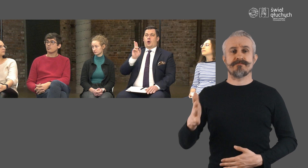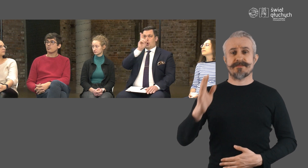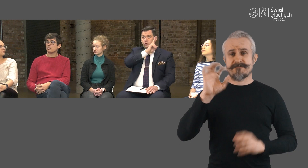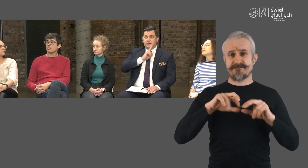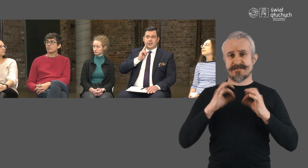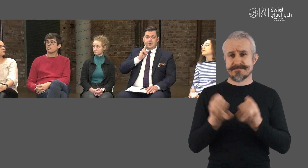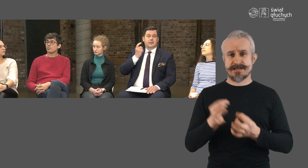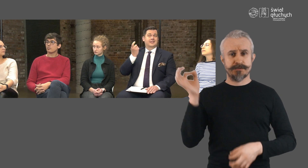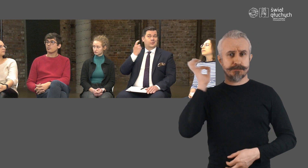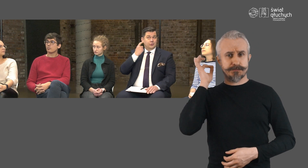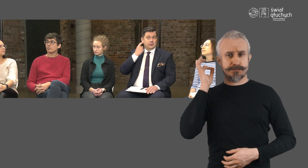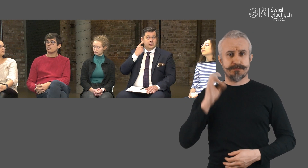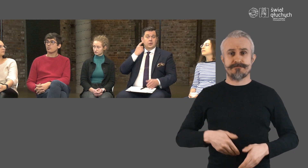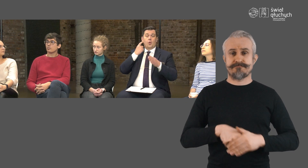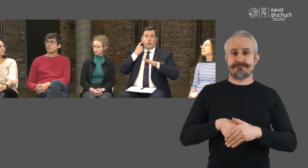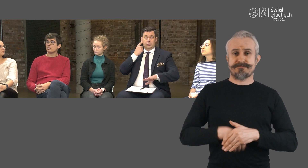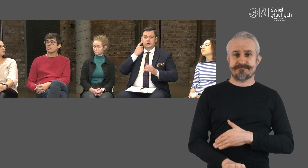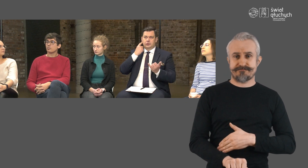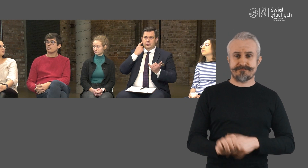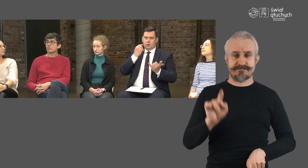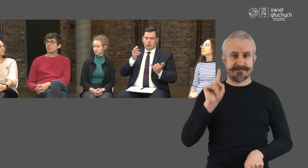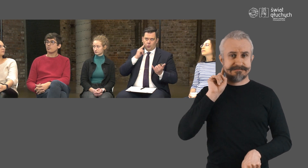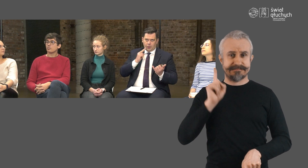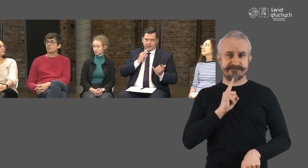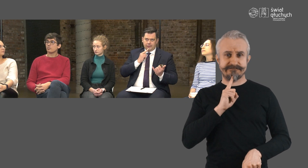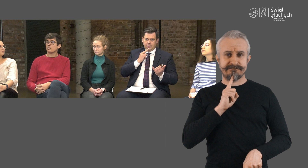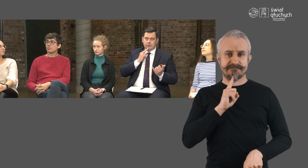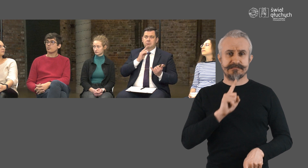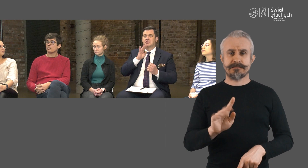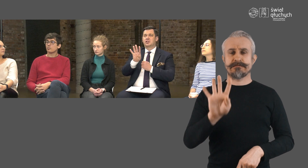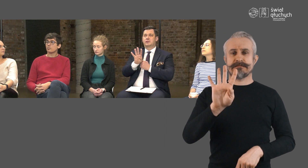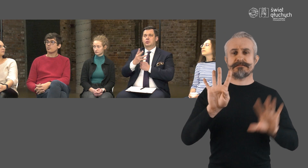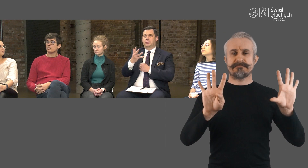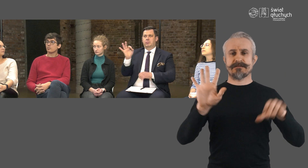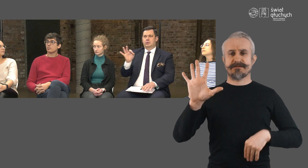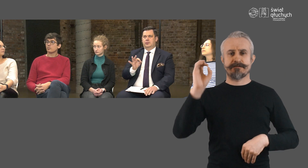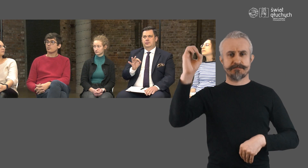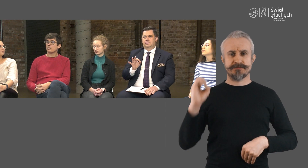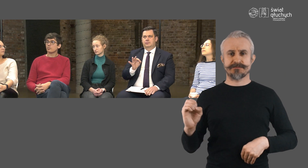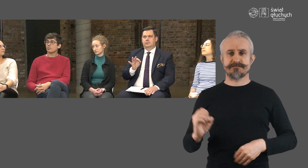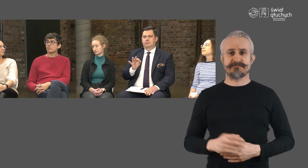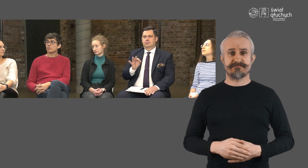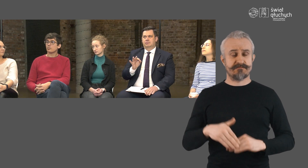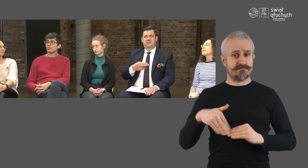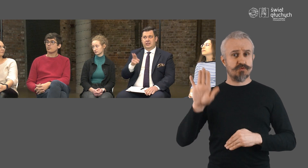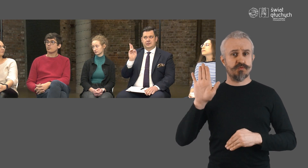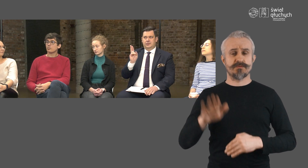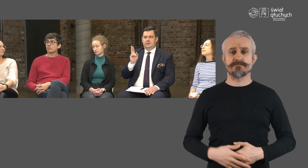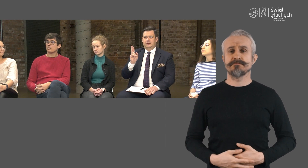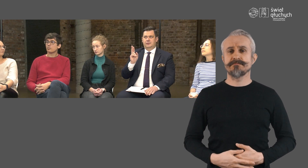edukacji opowiadał, że rodzice słyszący, jeżeli urodzi im się głuche dziecko,